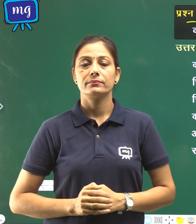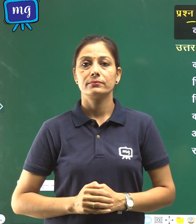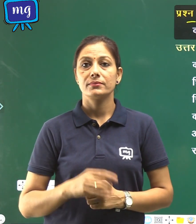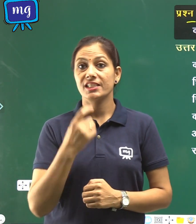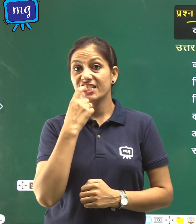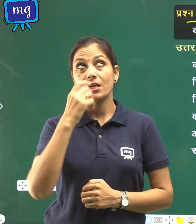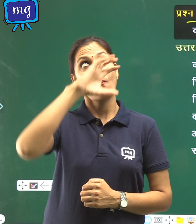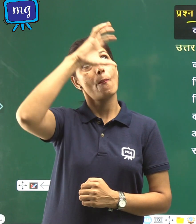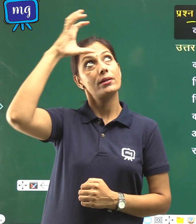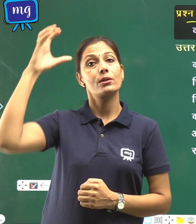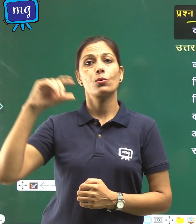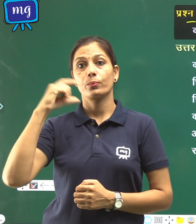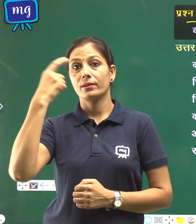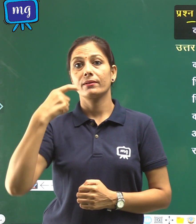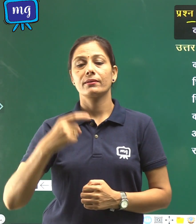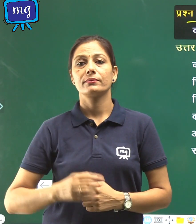बादल रूपी